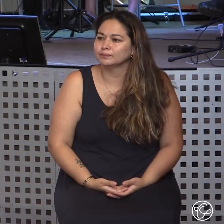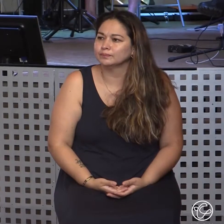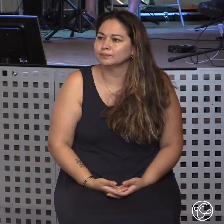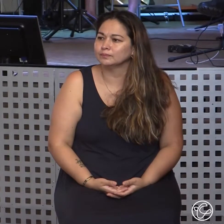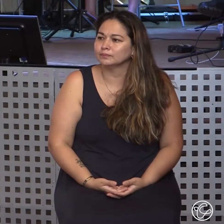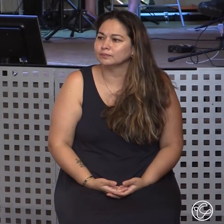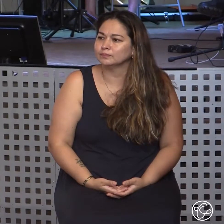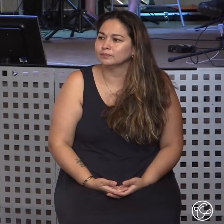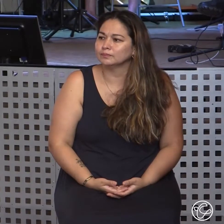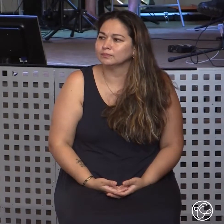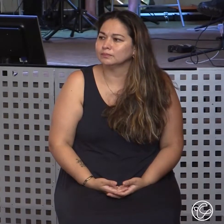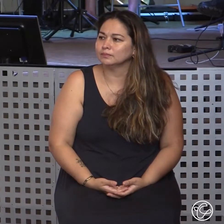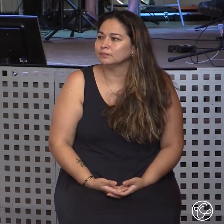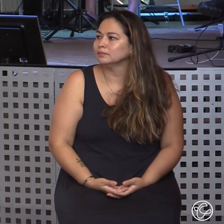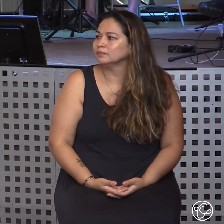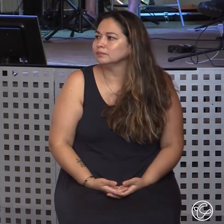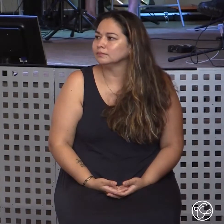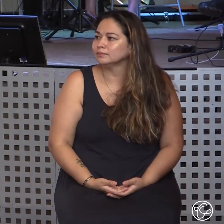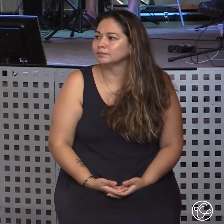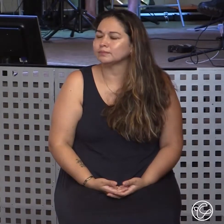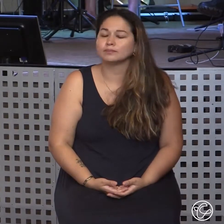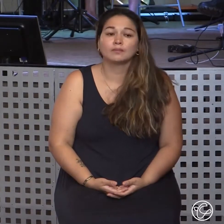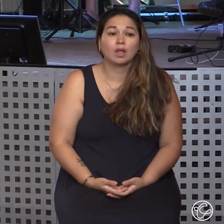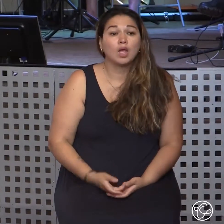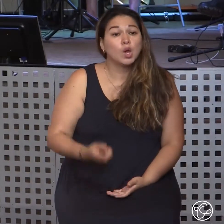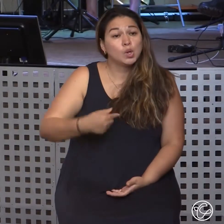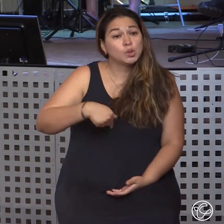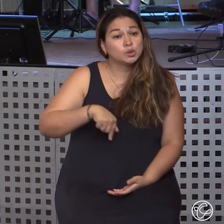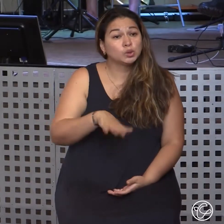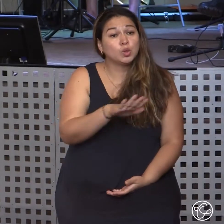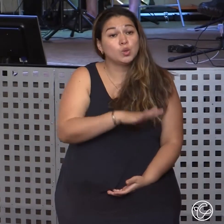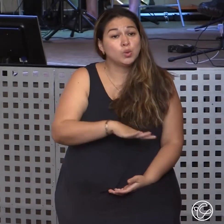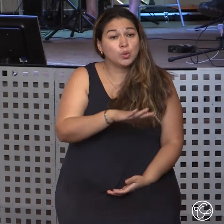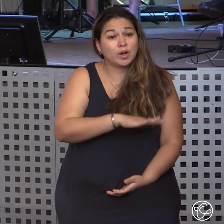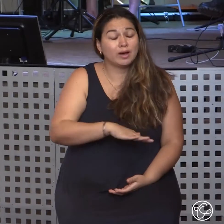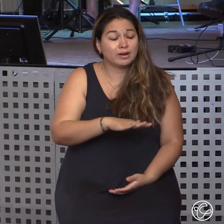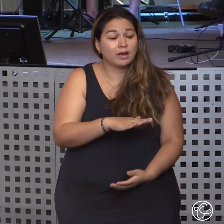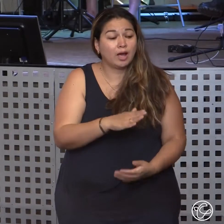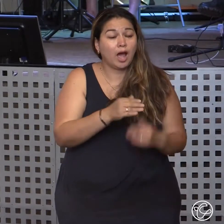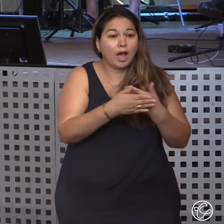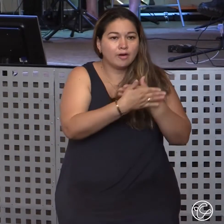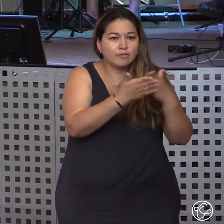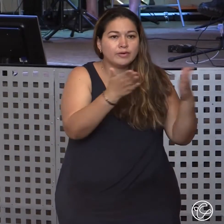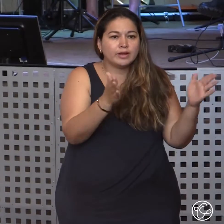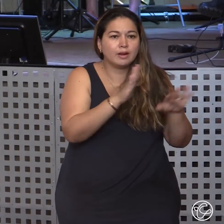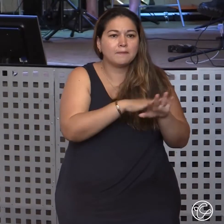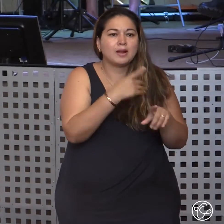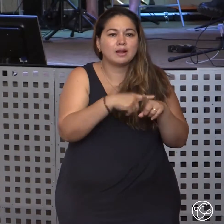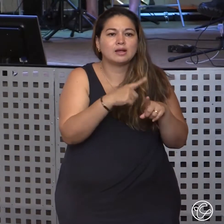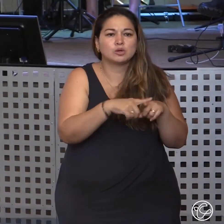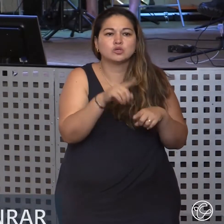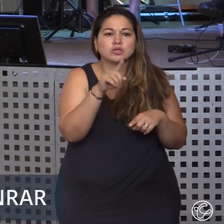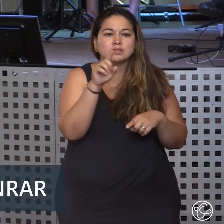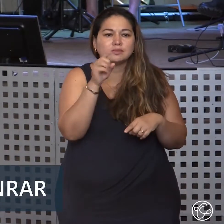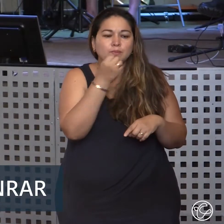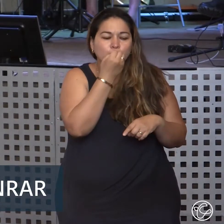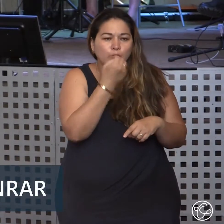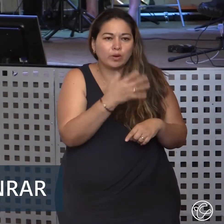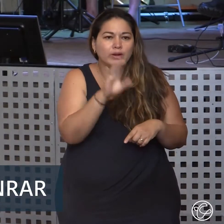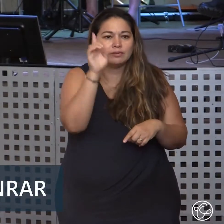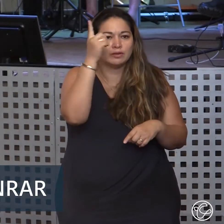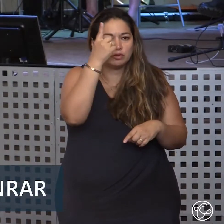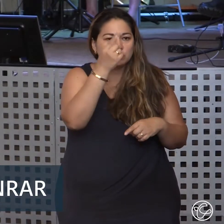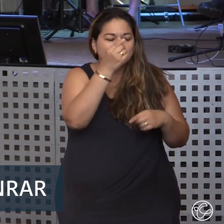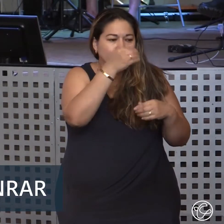abrir espacio para la generosidad de Dios. Se resume en una sola palabra. Tengo que aprender a